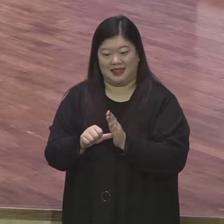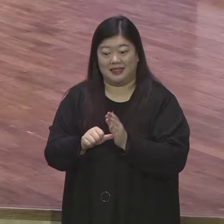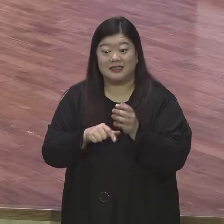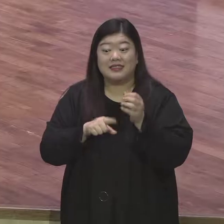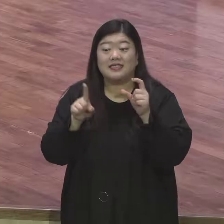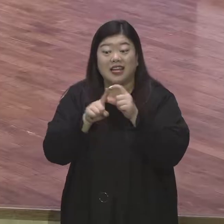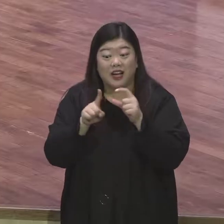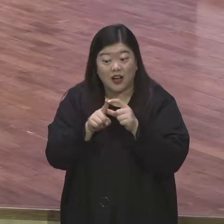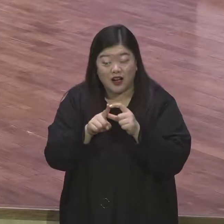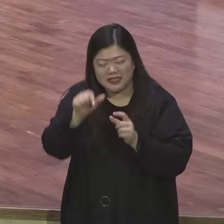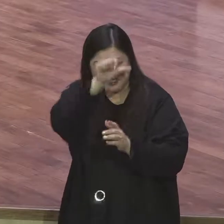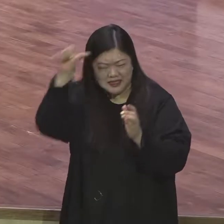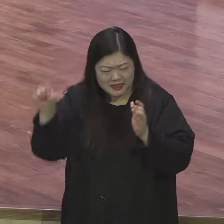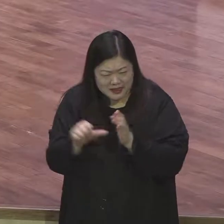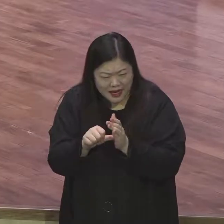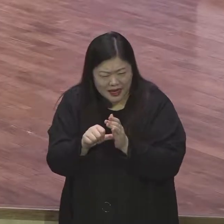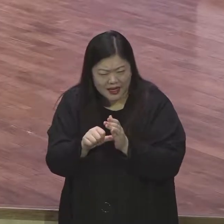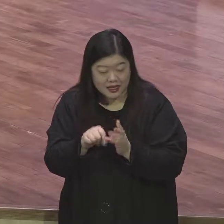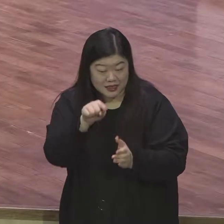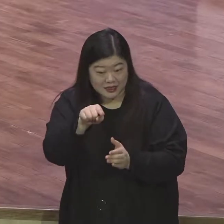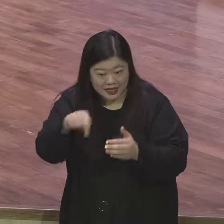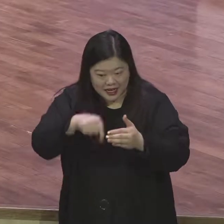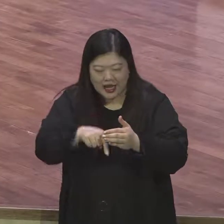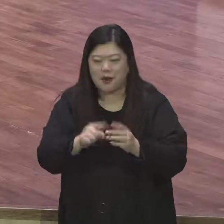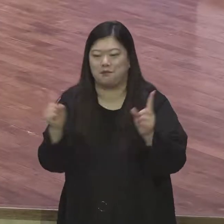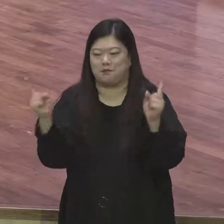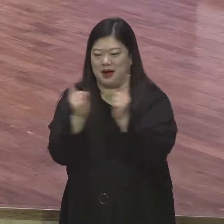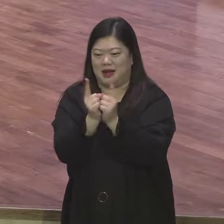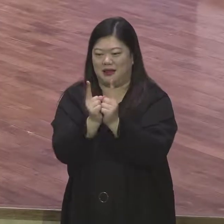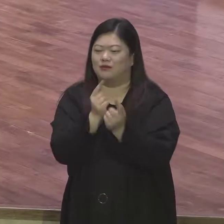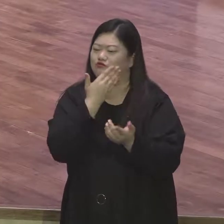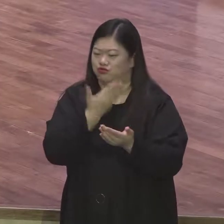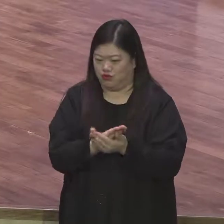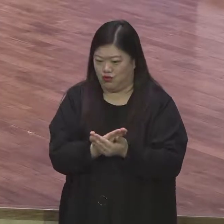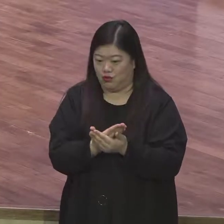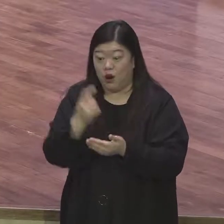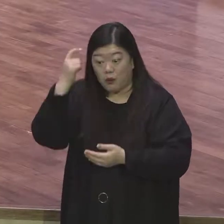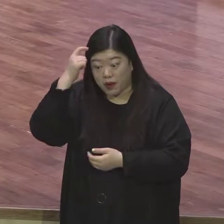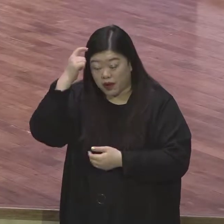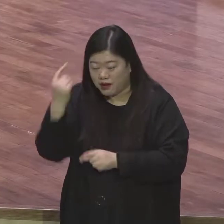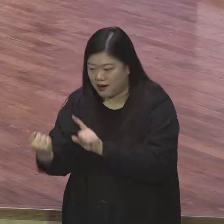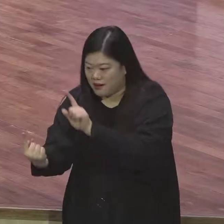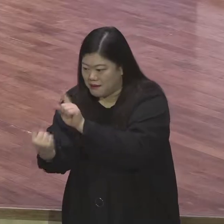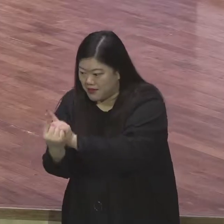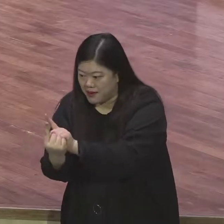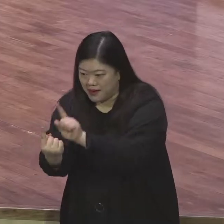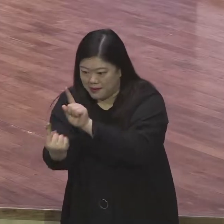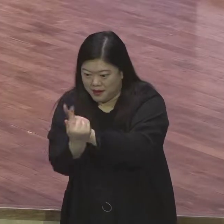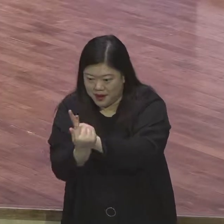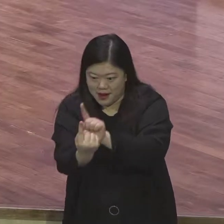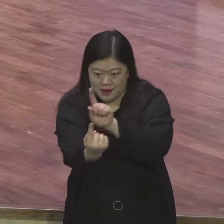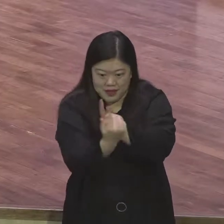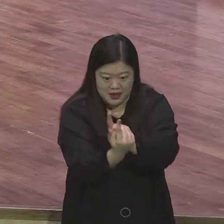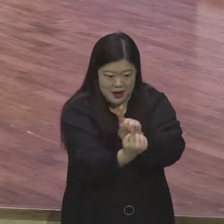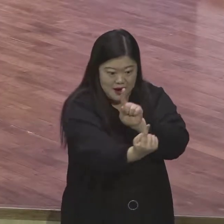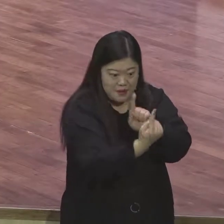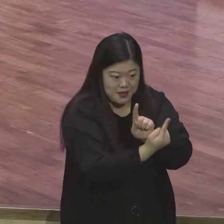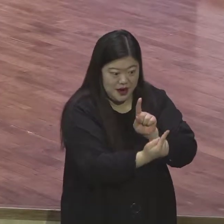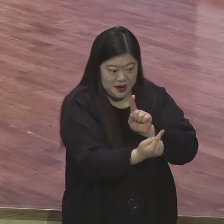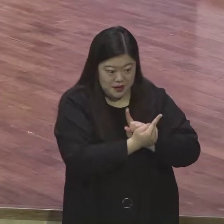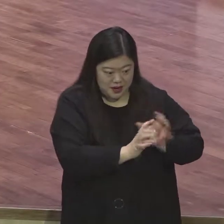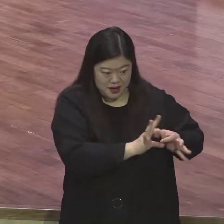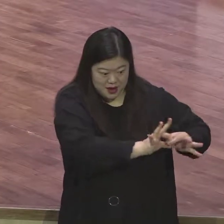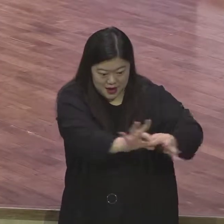그래서 인생은 만남이다. 인생은 만남의 연속이기 때문에 이제 참 의미가